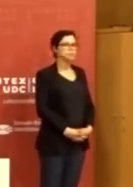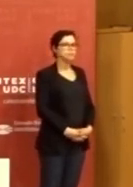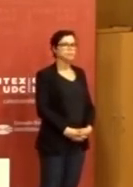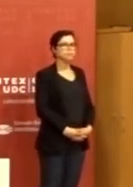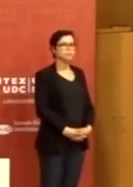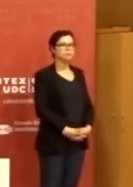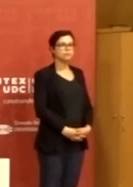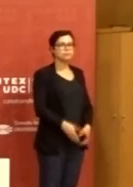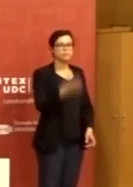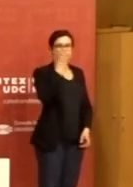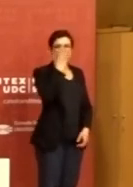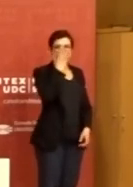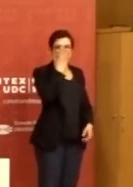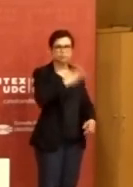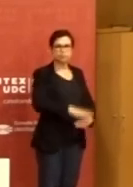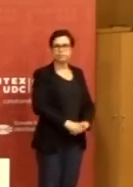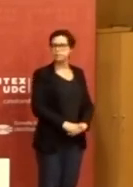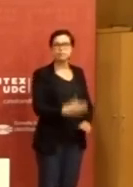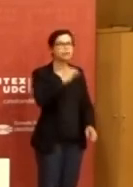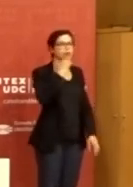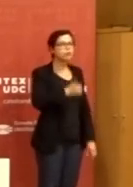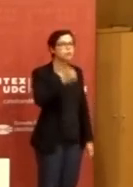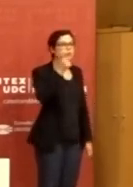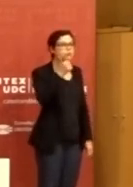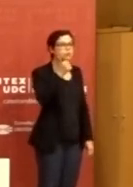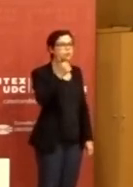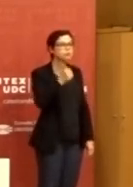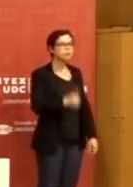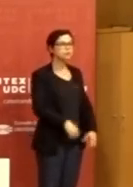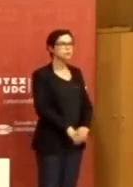Muy interesante. ¿Alguna pregunta más?